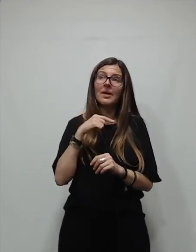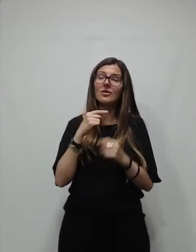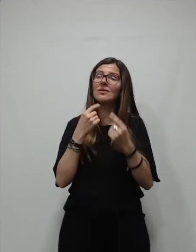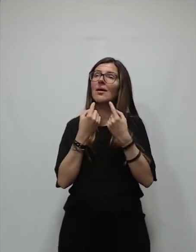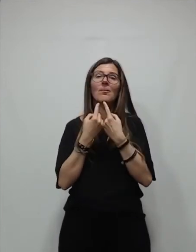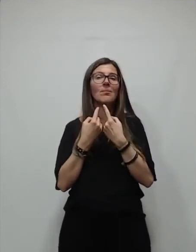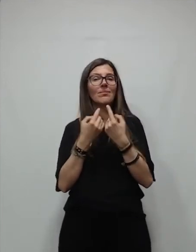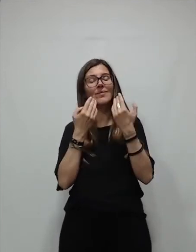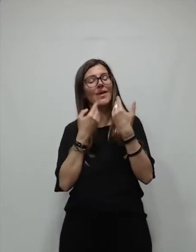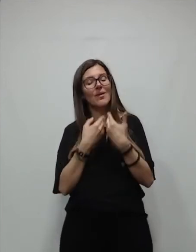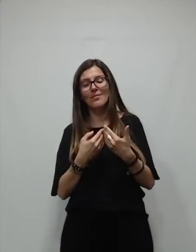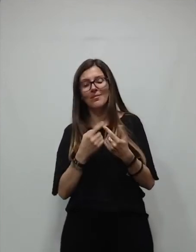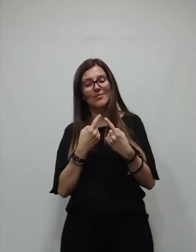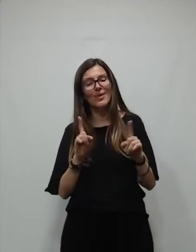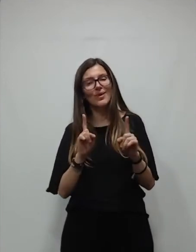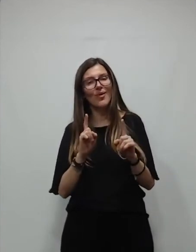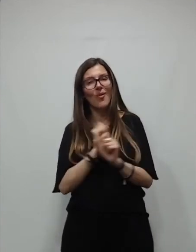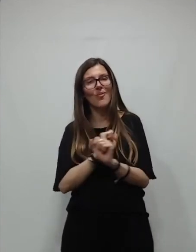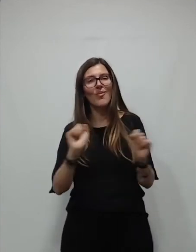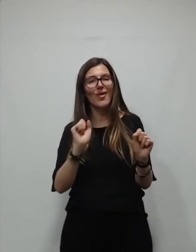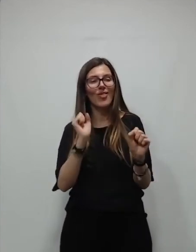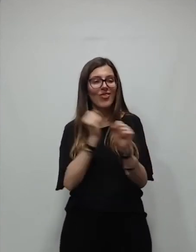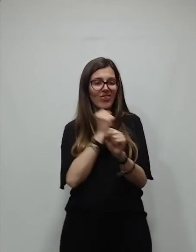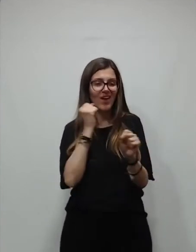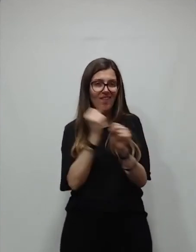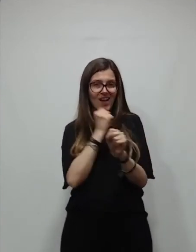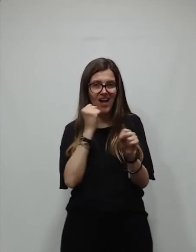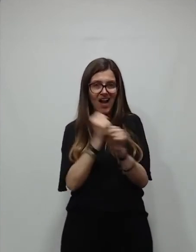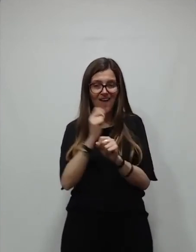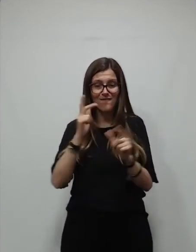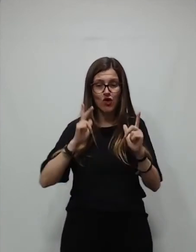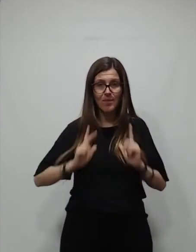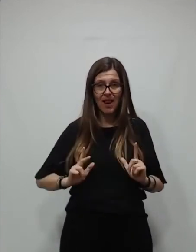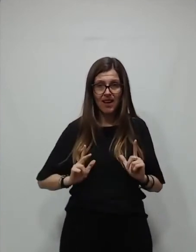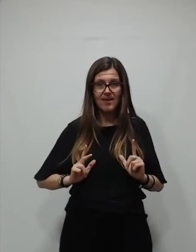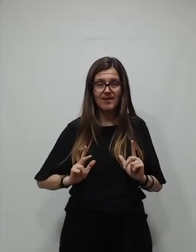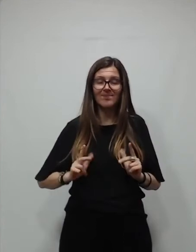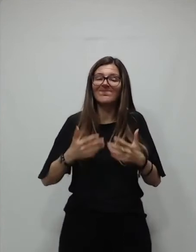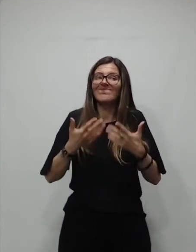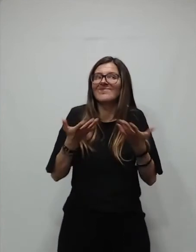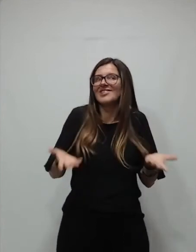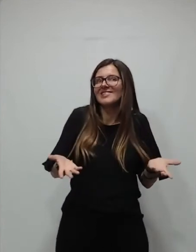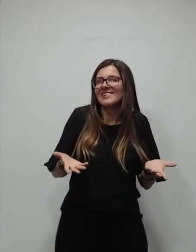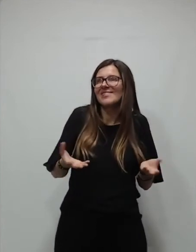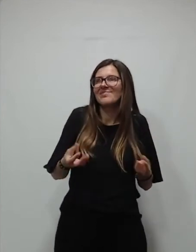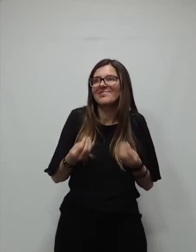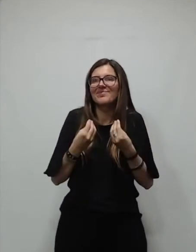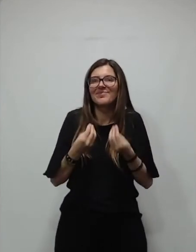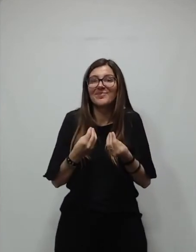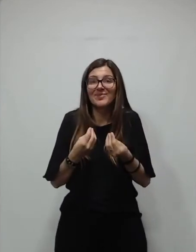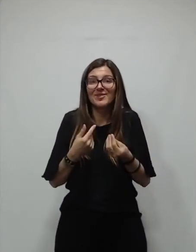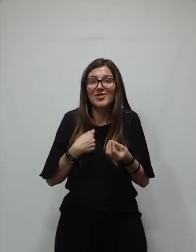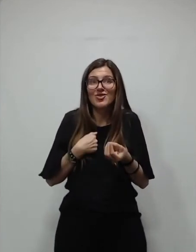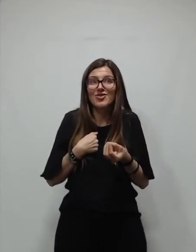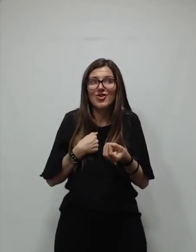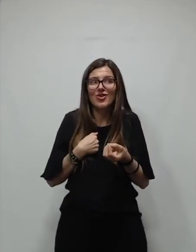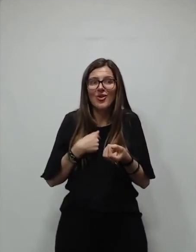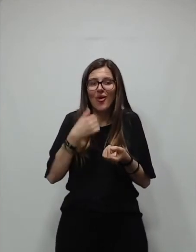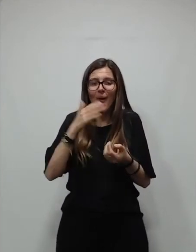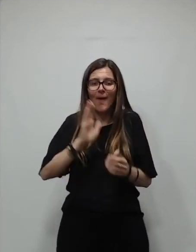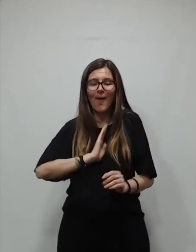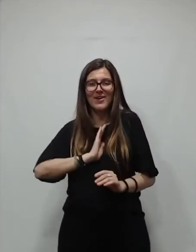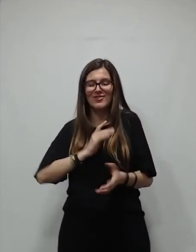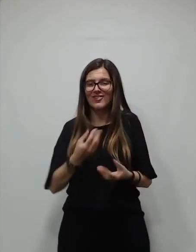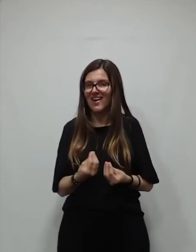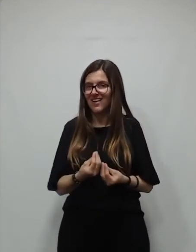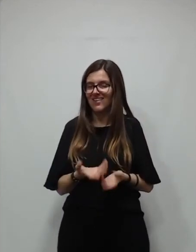formal. Eso me dijeron las autoridades que deciden esto. Entonces, o sea, en mí, en lo personal, hablando a